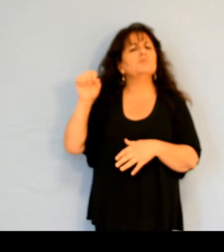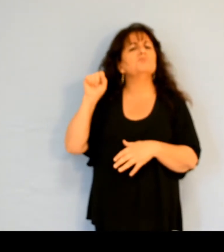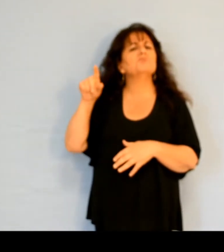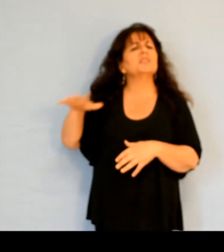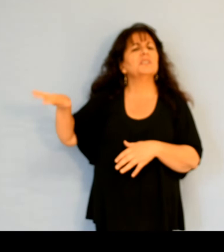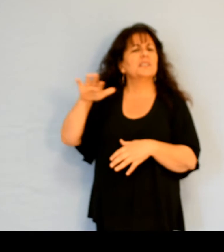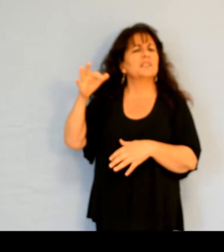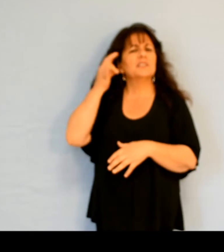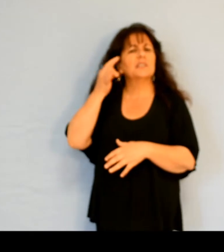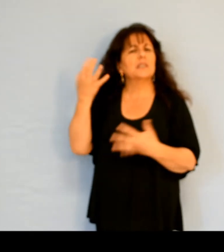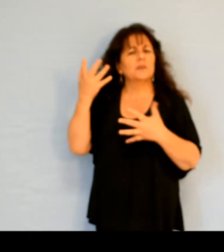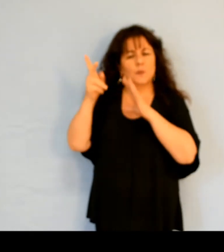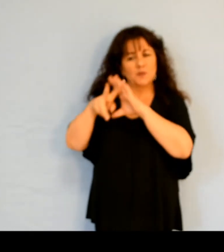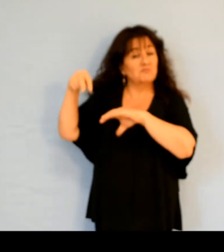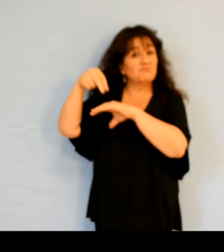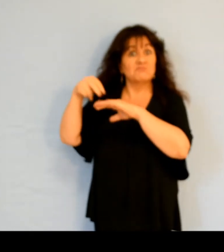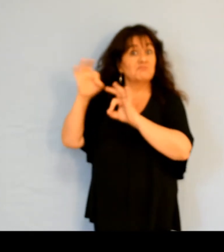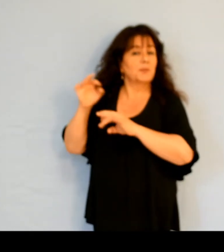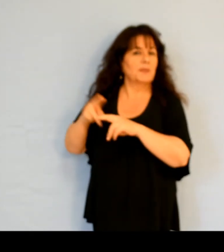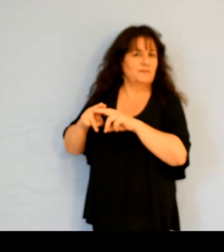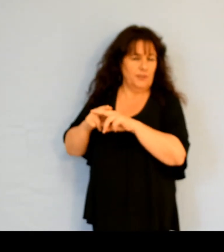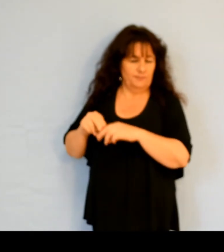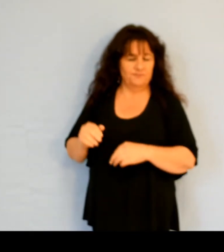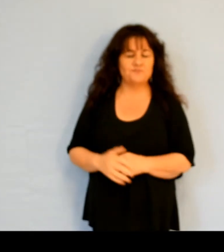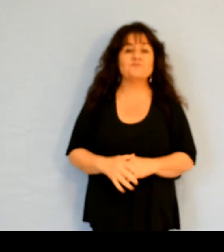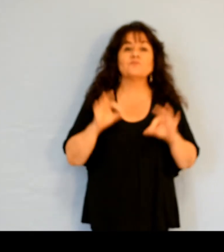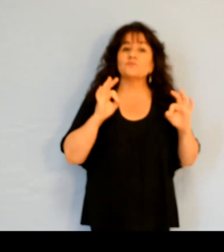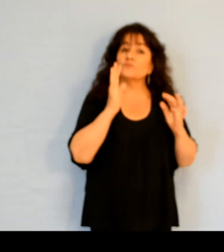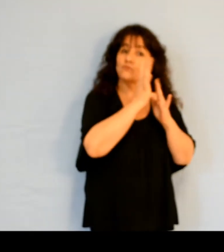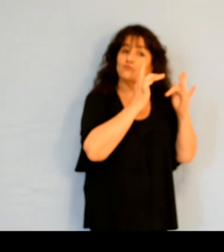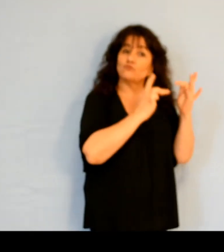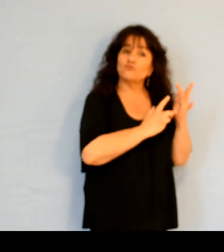résurrection, s'approchèrent de Jésus et l'interrogèrent.